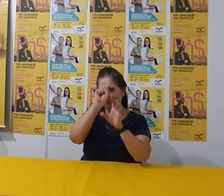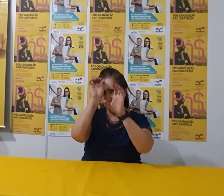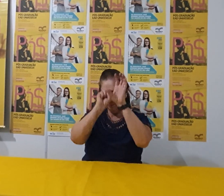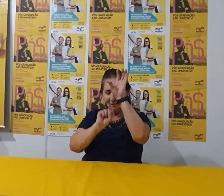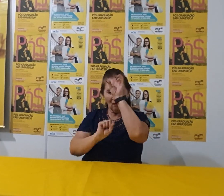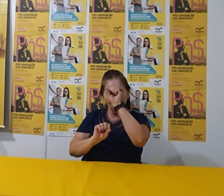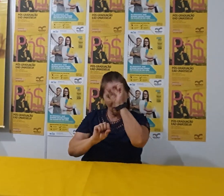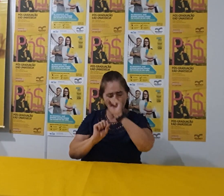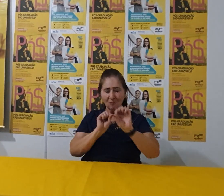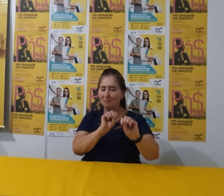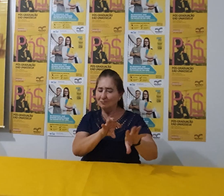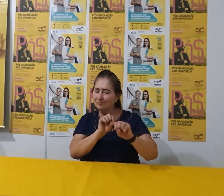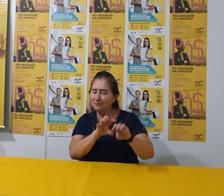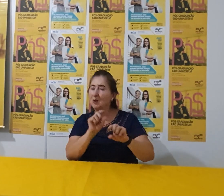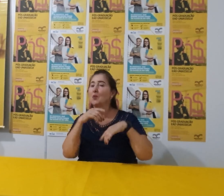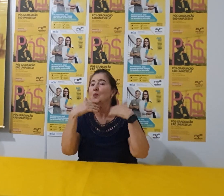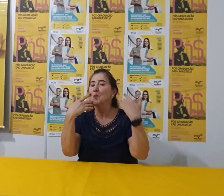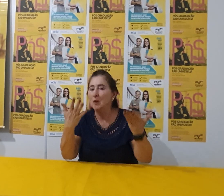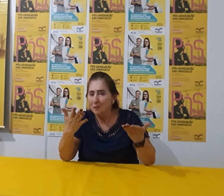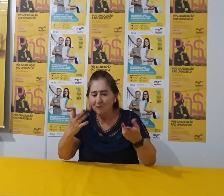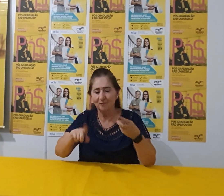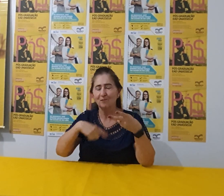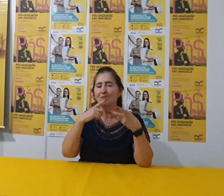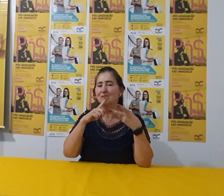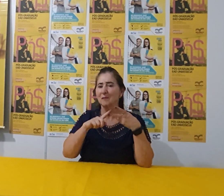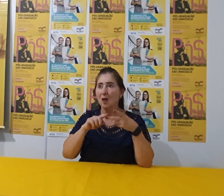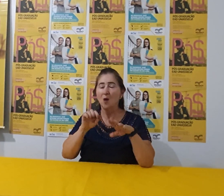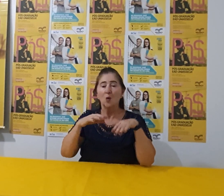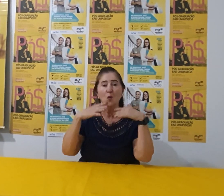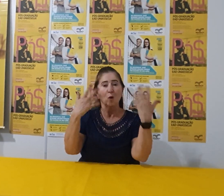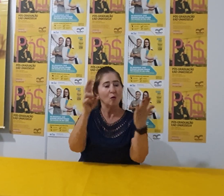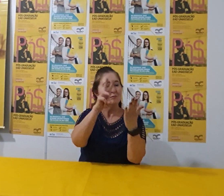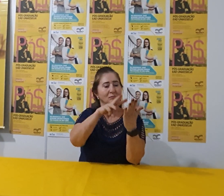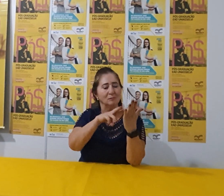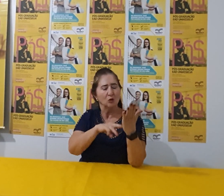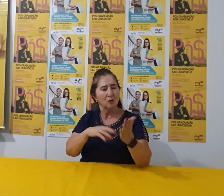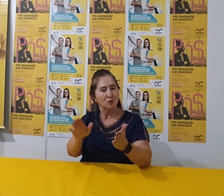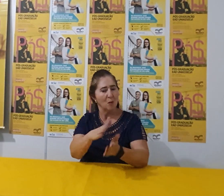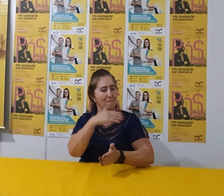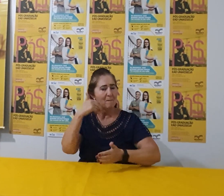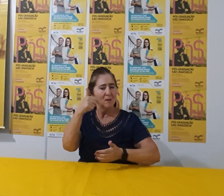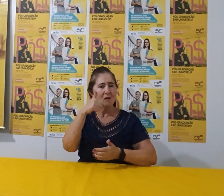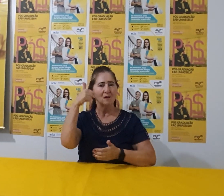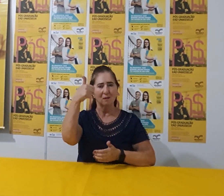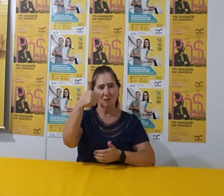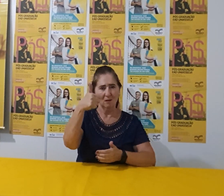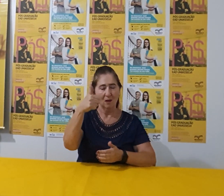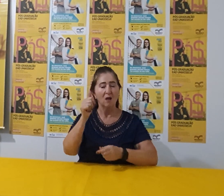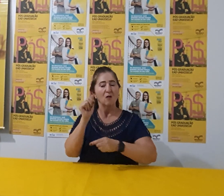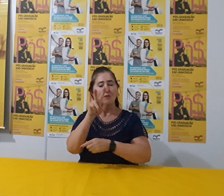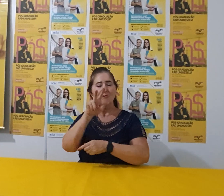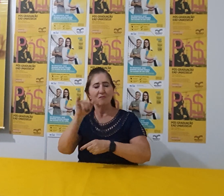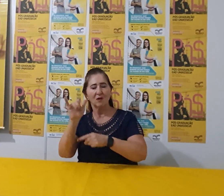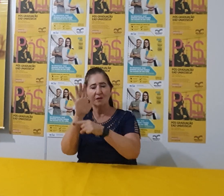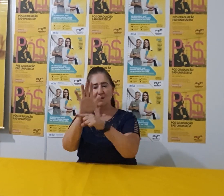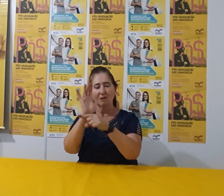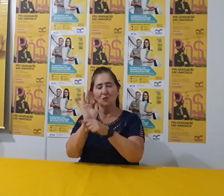aluno surdo? Quais as melhores metodologias que contribuirão para a aprendizagem do aluno